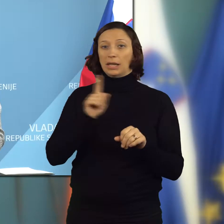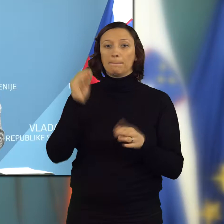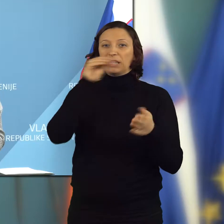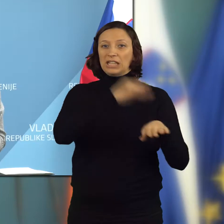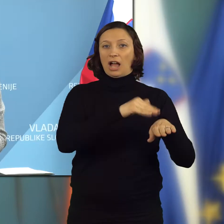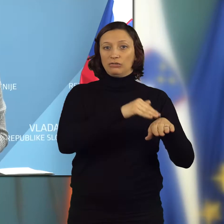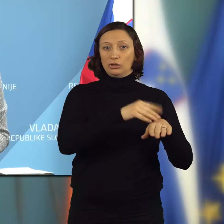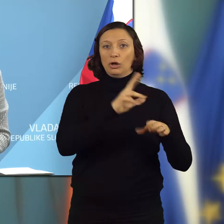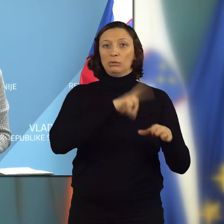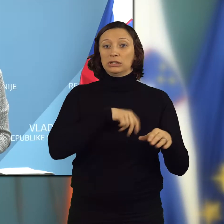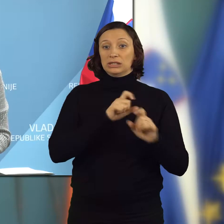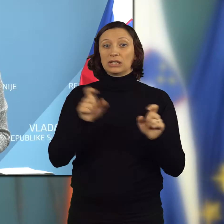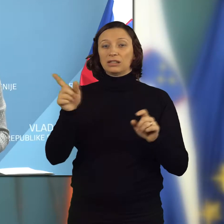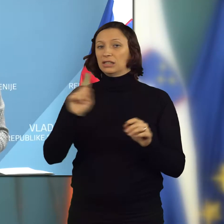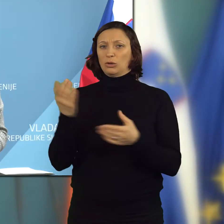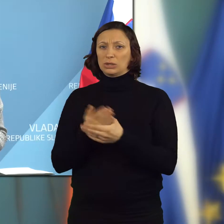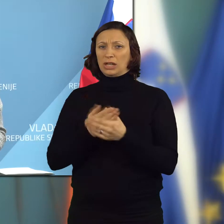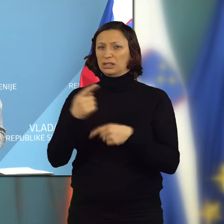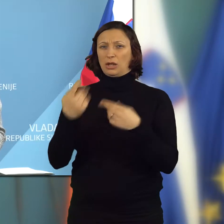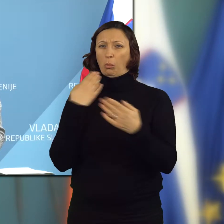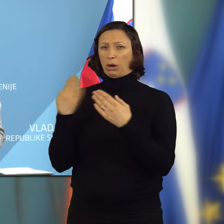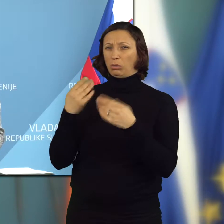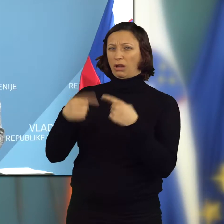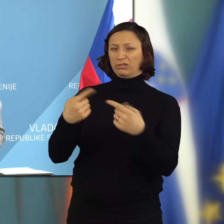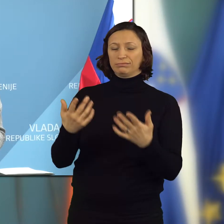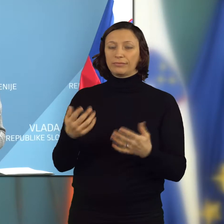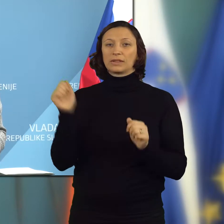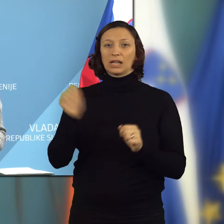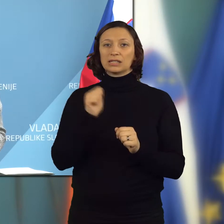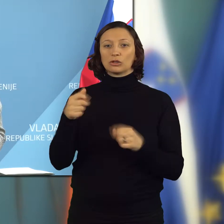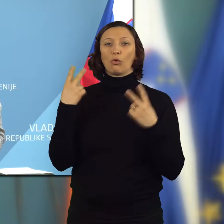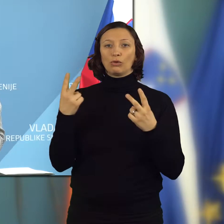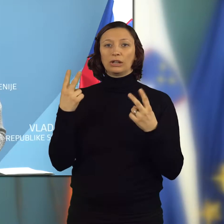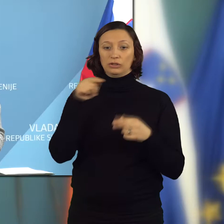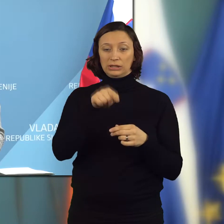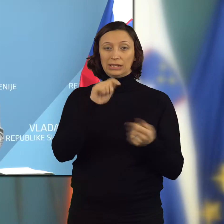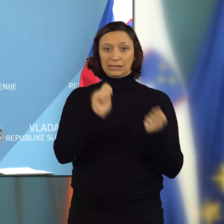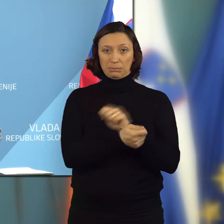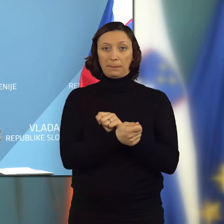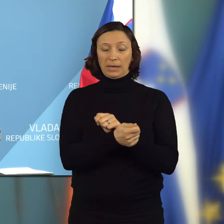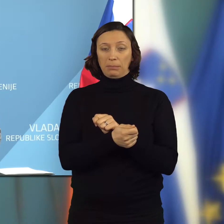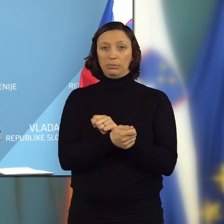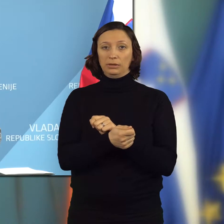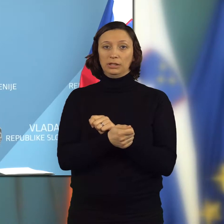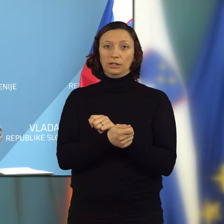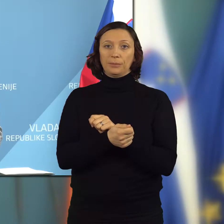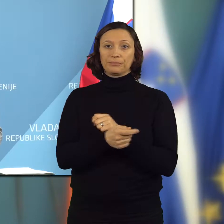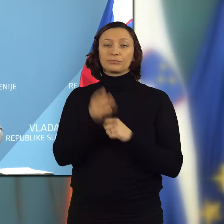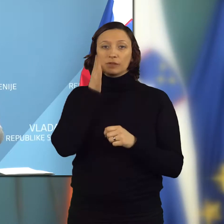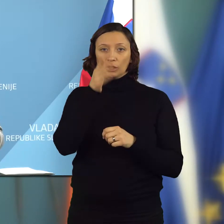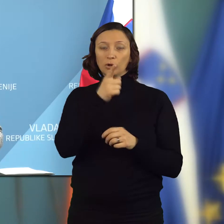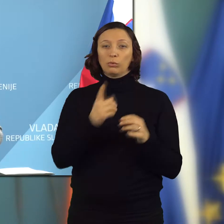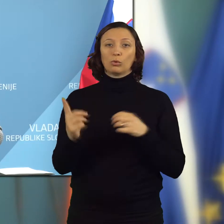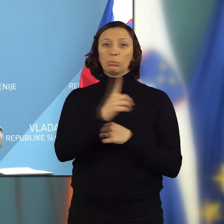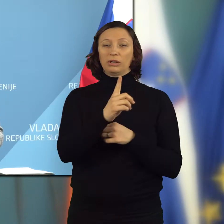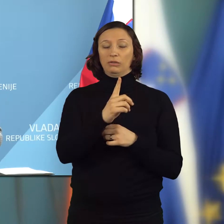ne prijavljajo tudi zaradi njihove neustrezne obravnave. Zato uveljavitvijo teh sprememb, ko bo